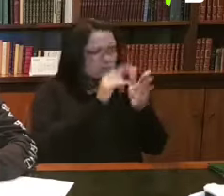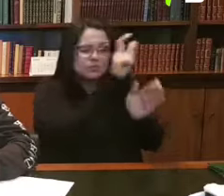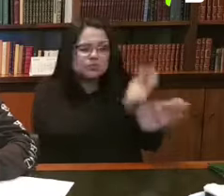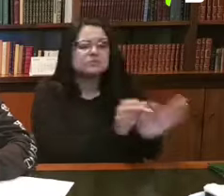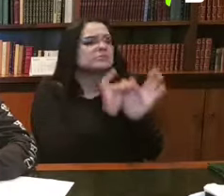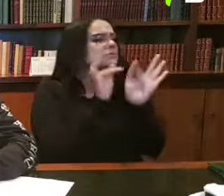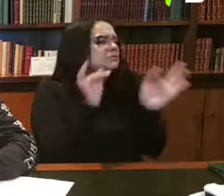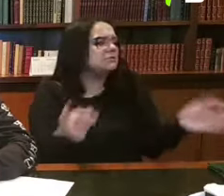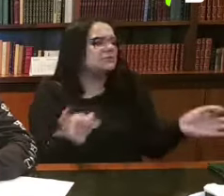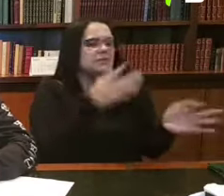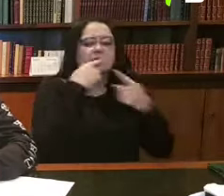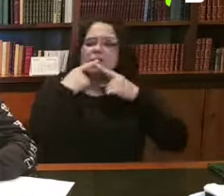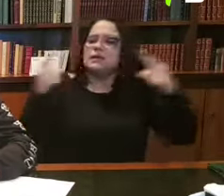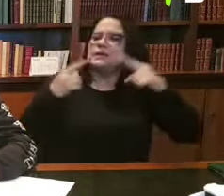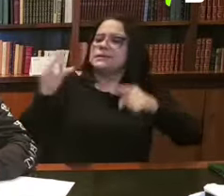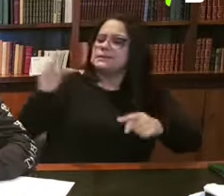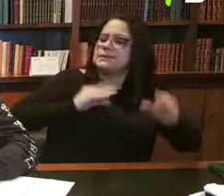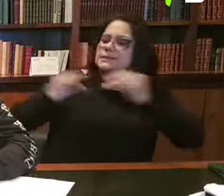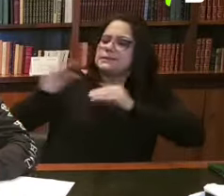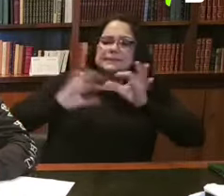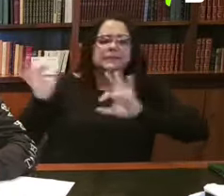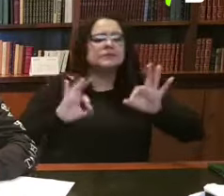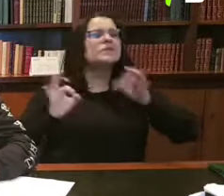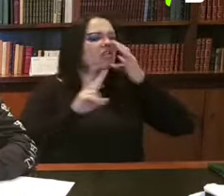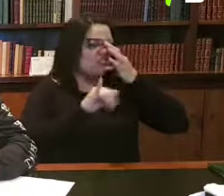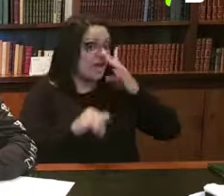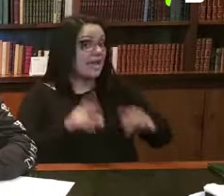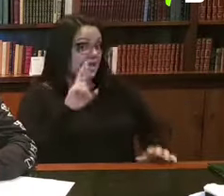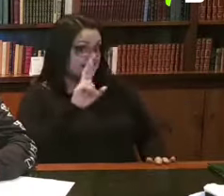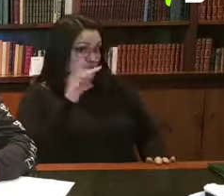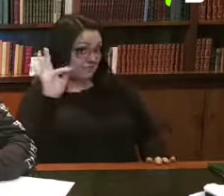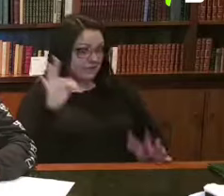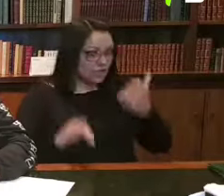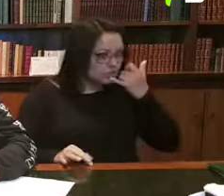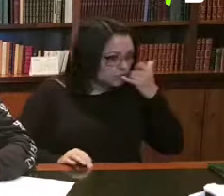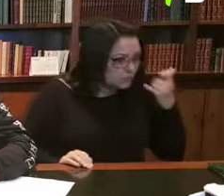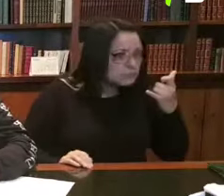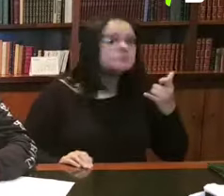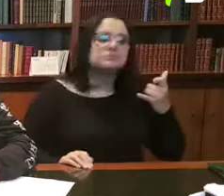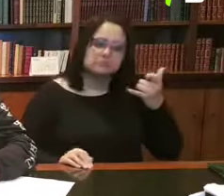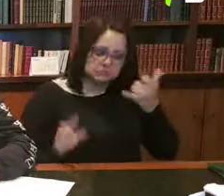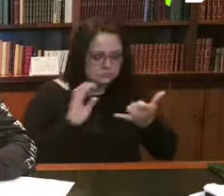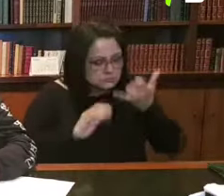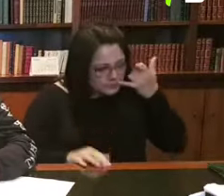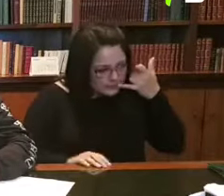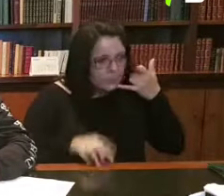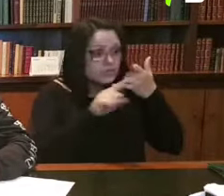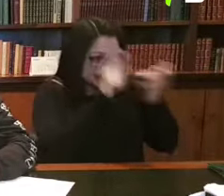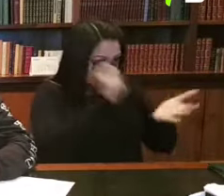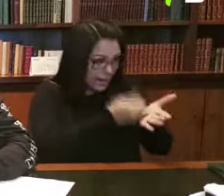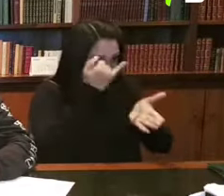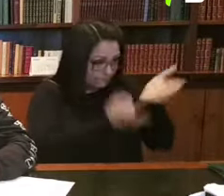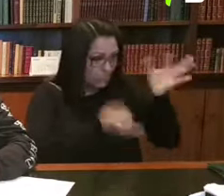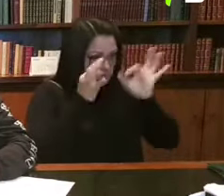simples e tava reclamando que o dinheiro não chegava não tá chegando na hora que você vai receber uma ligação da receita federal receita federal liga para o cara falou que você foi um